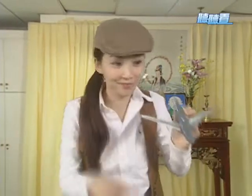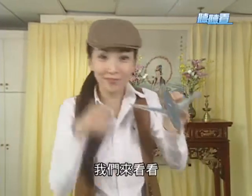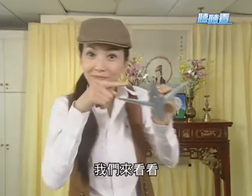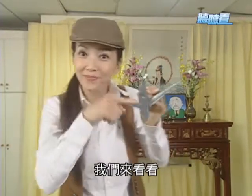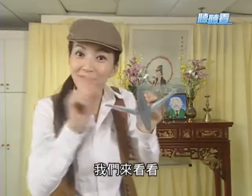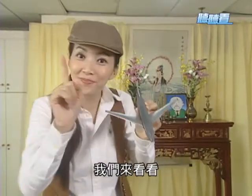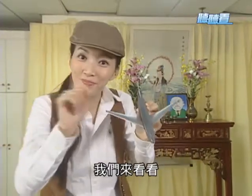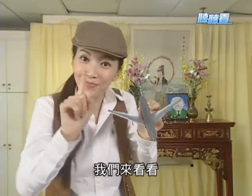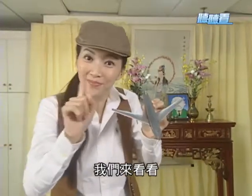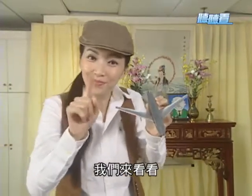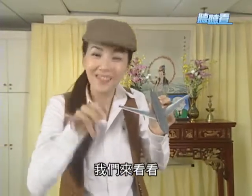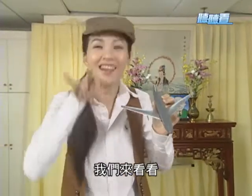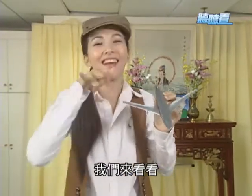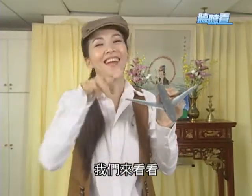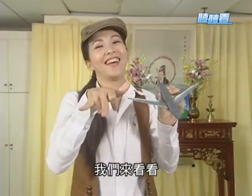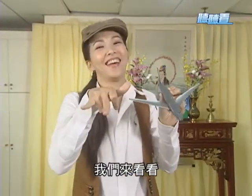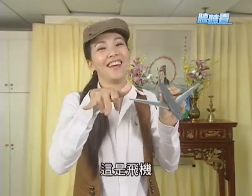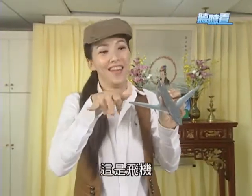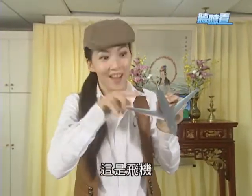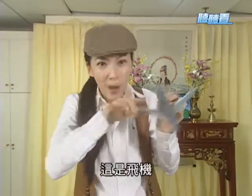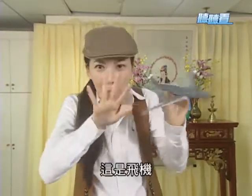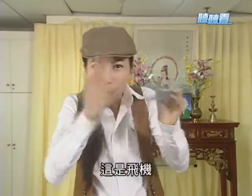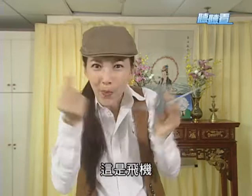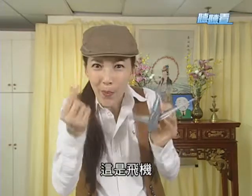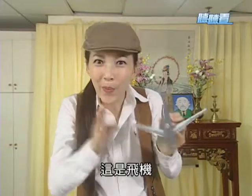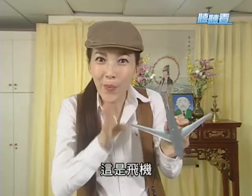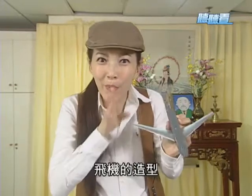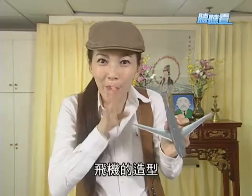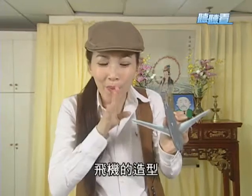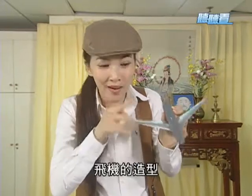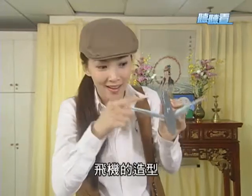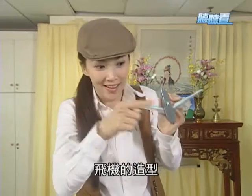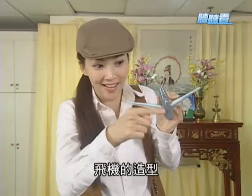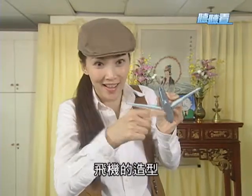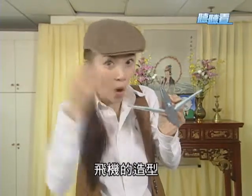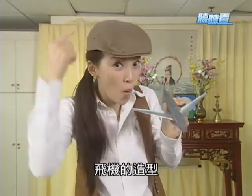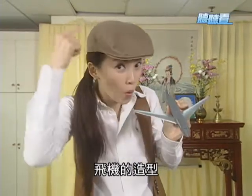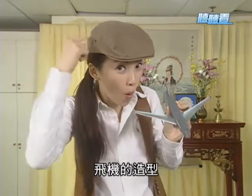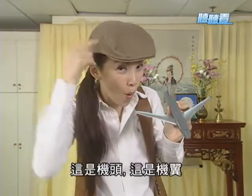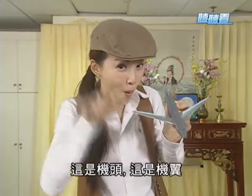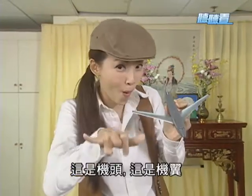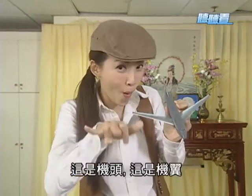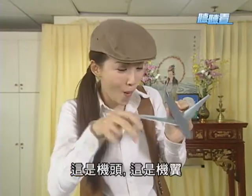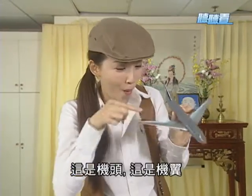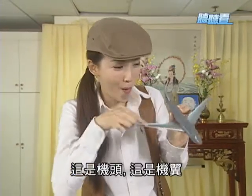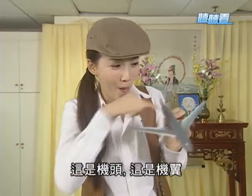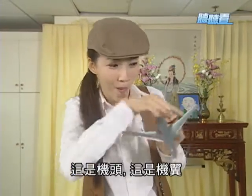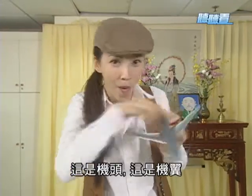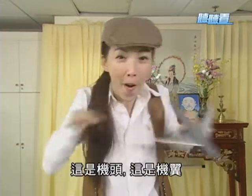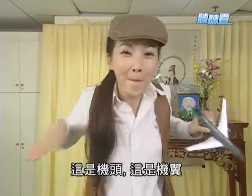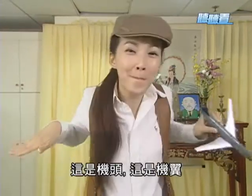我们来看看啊，这是飞机，飞机的造型，这是机头，这是机